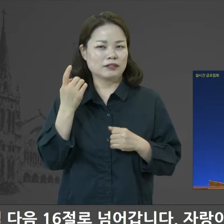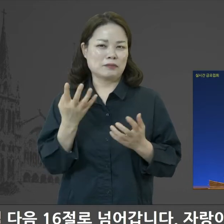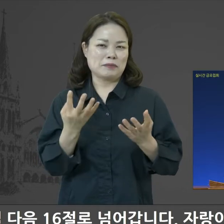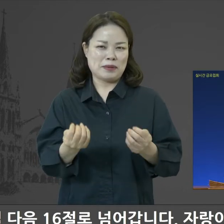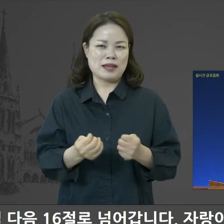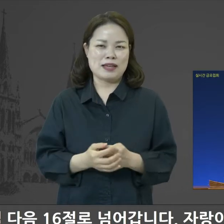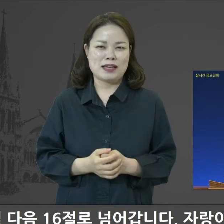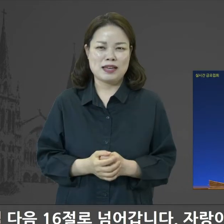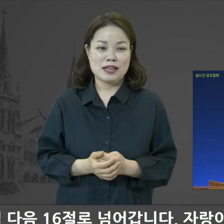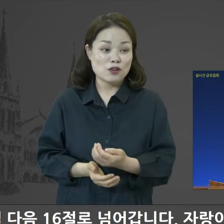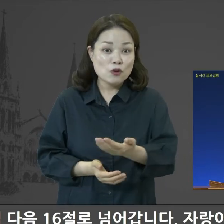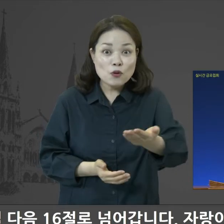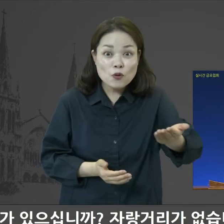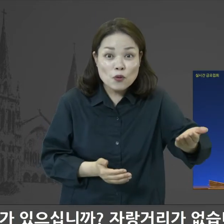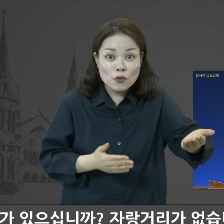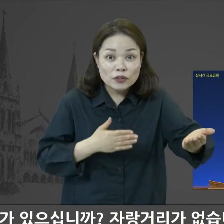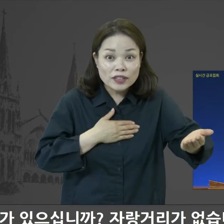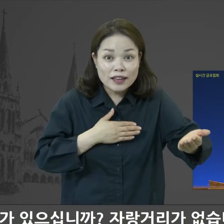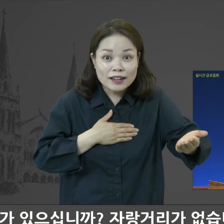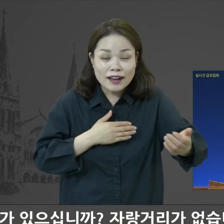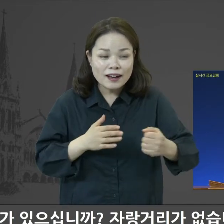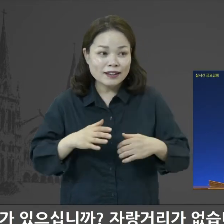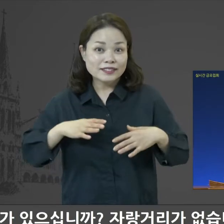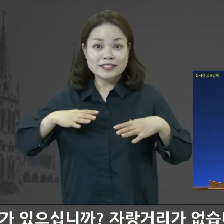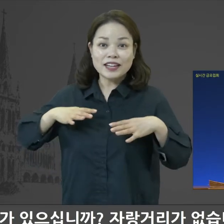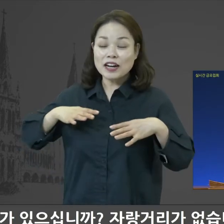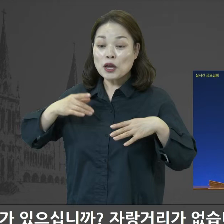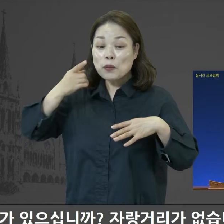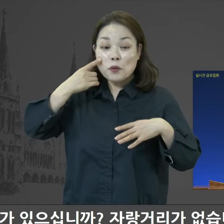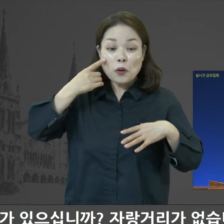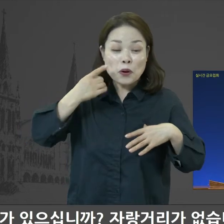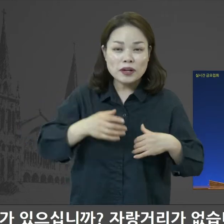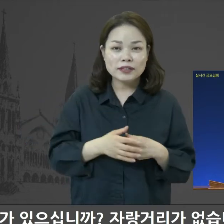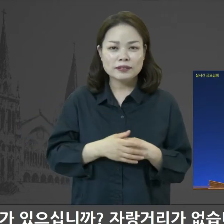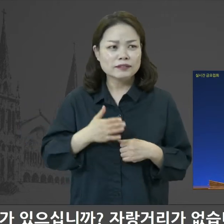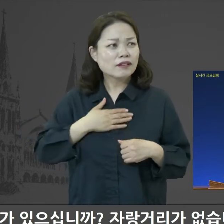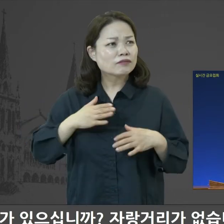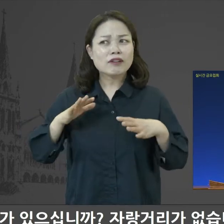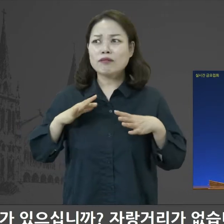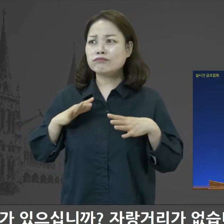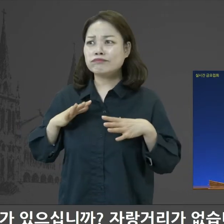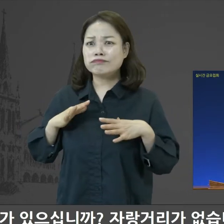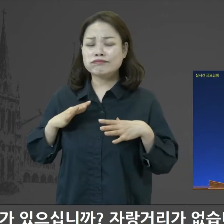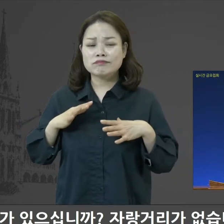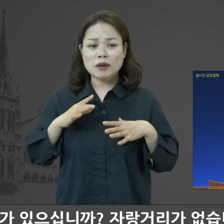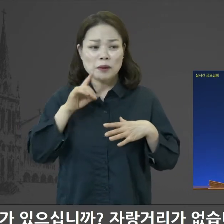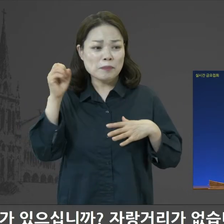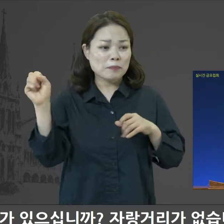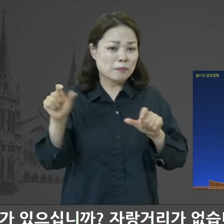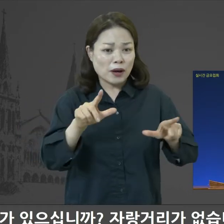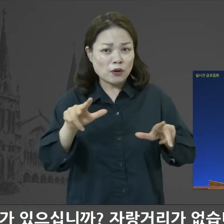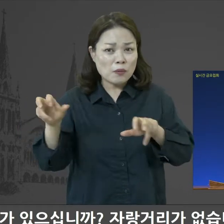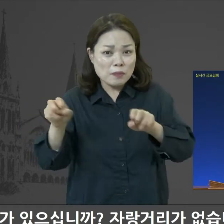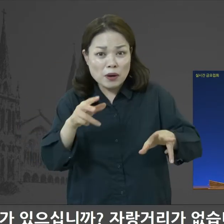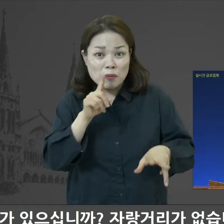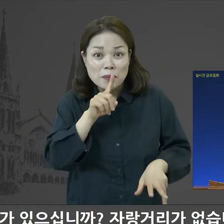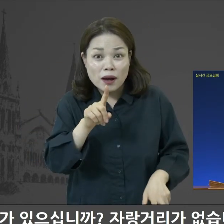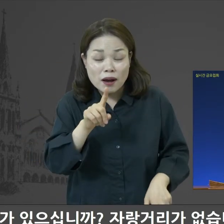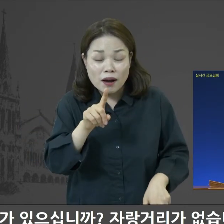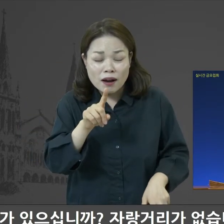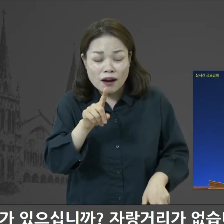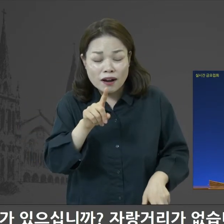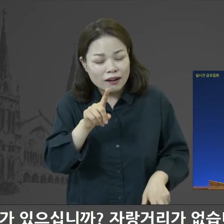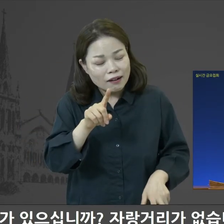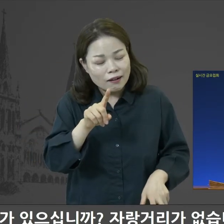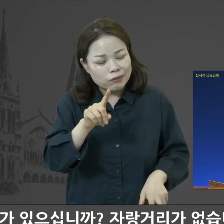같습니다. 여러분은 내가 자랑 한번 해보세요 그러면 내 자랑거리가 툭툭 튀어나오십니까? 안 그럴